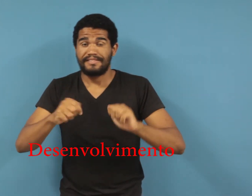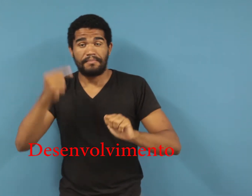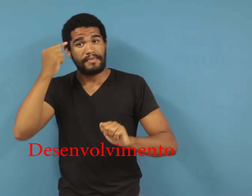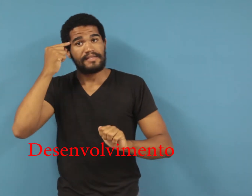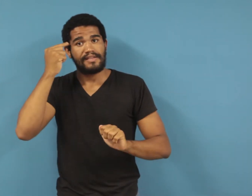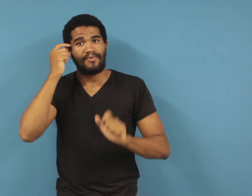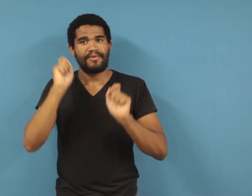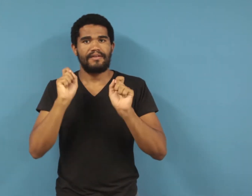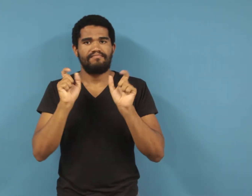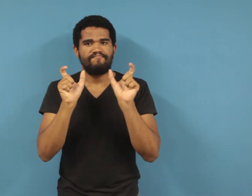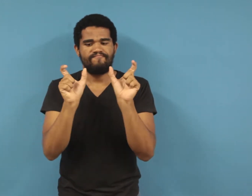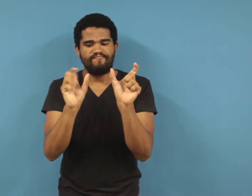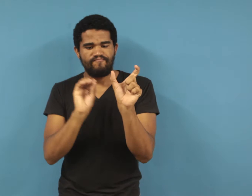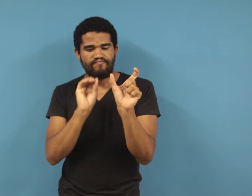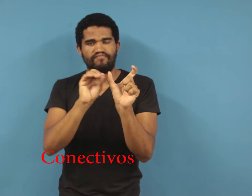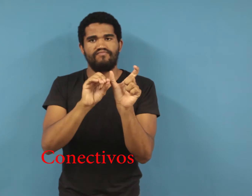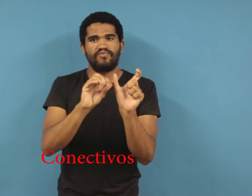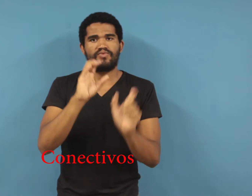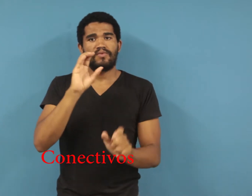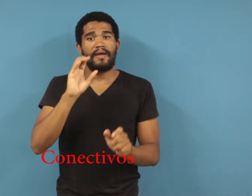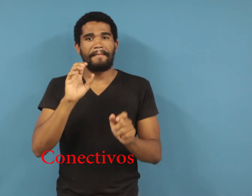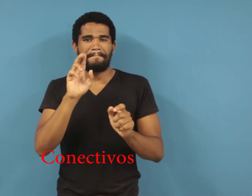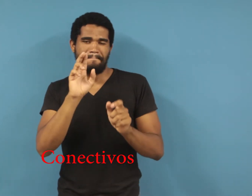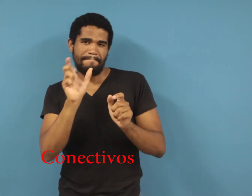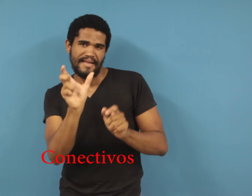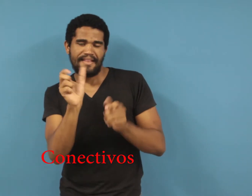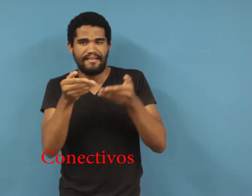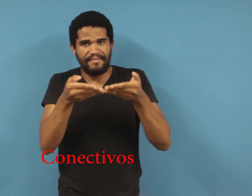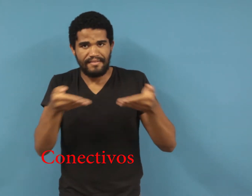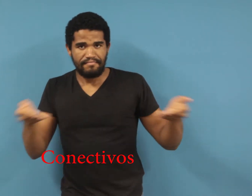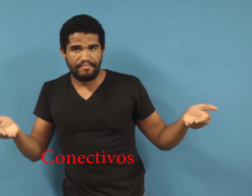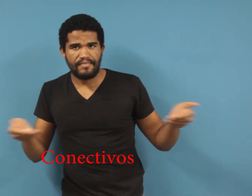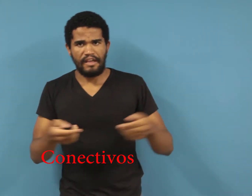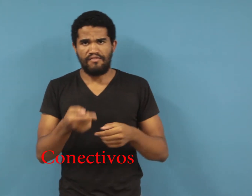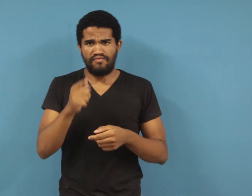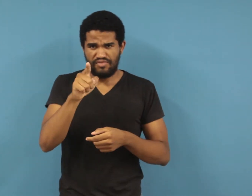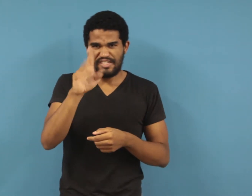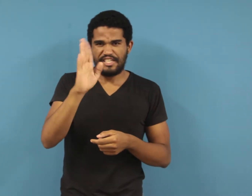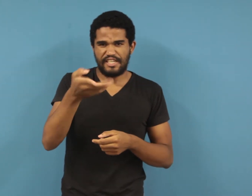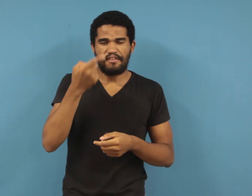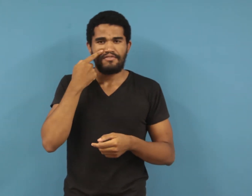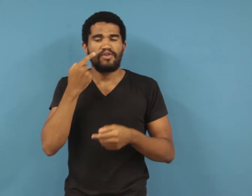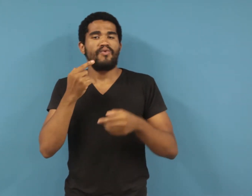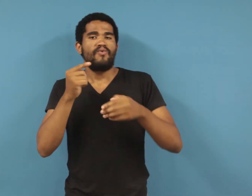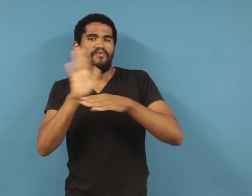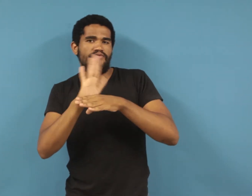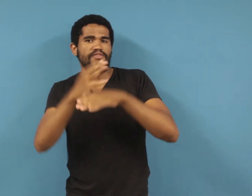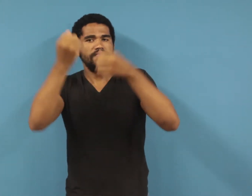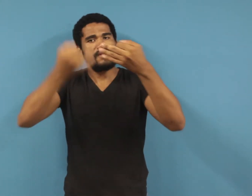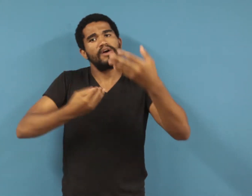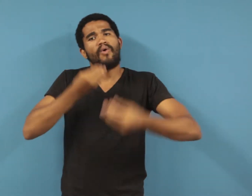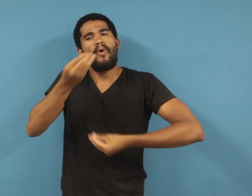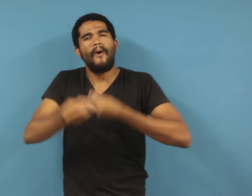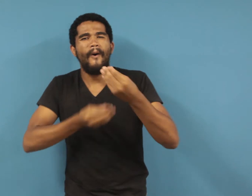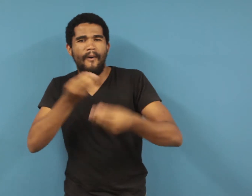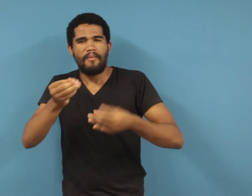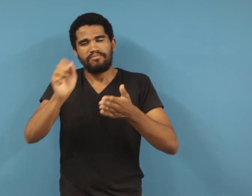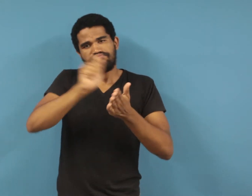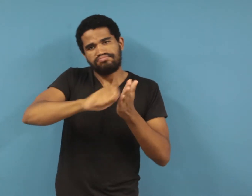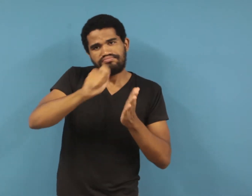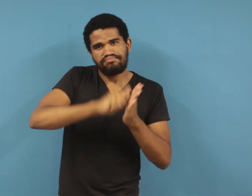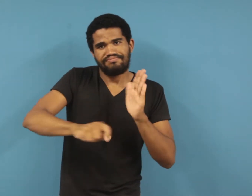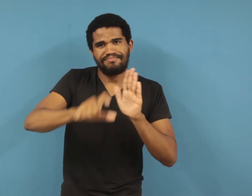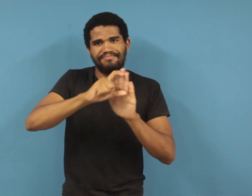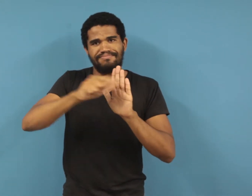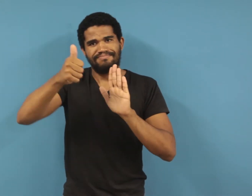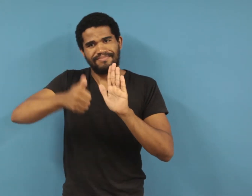é este. Lembrando que você viu o vídeo como fazer uma introdução. Se não, ele está